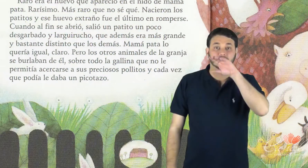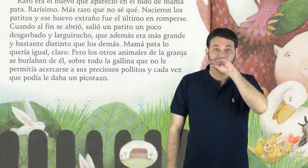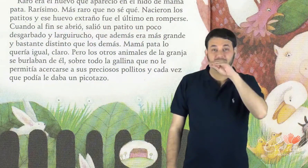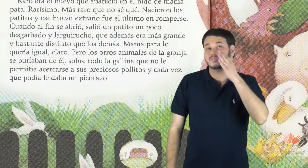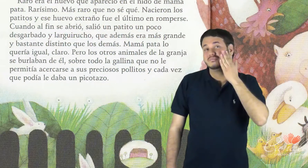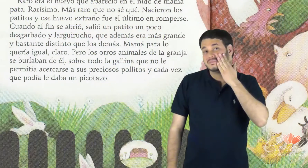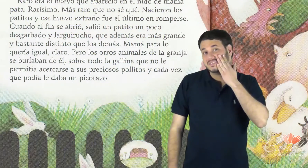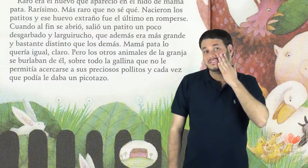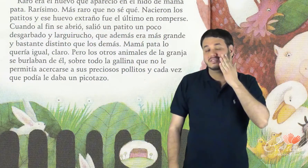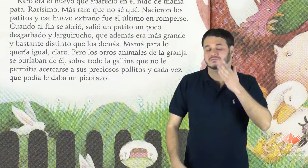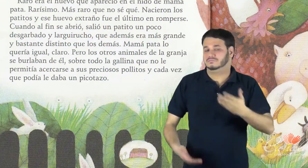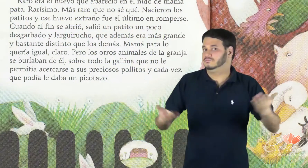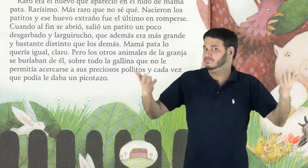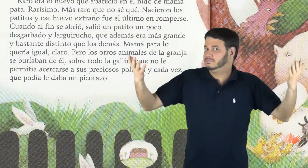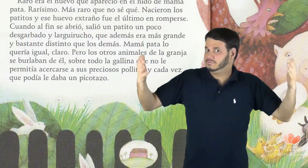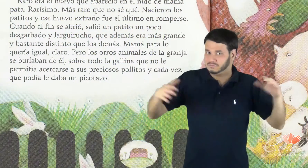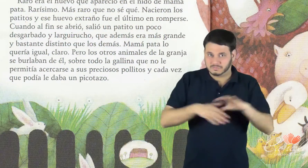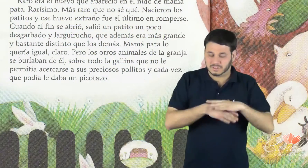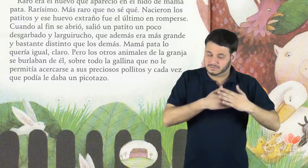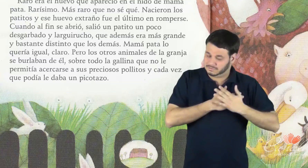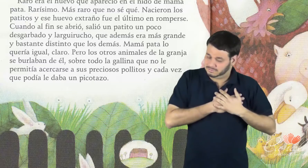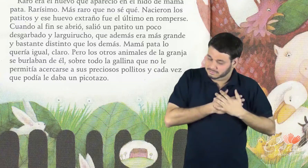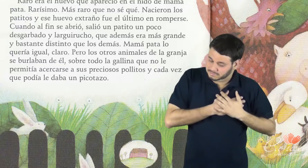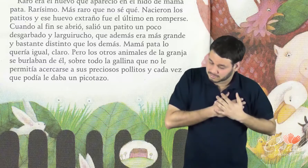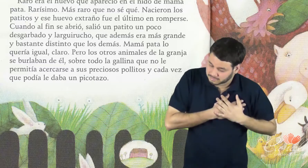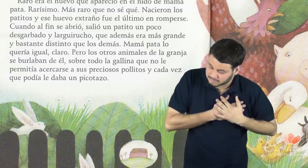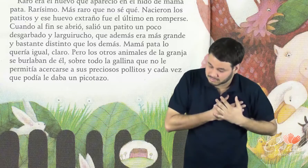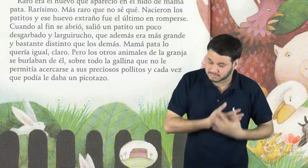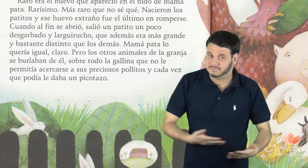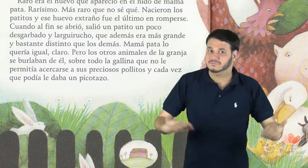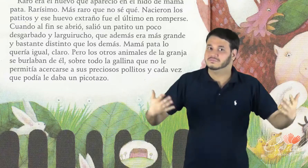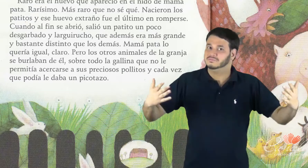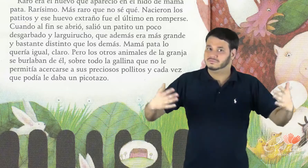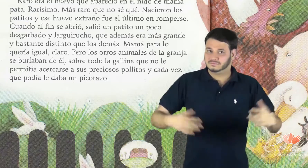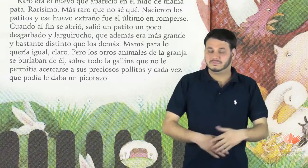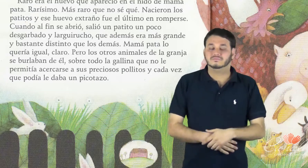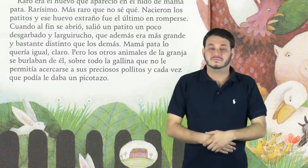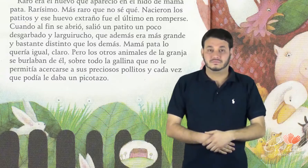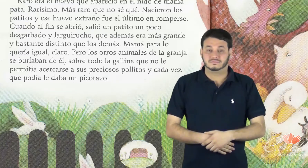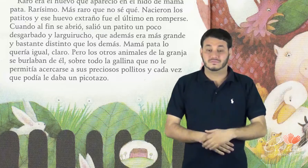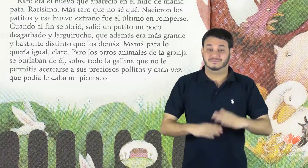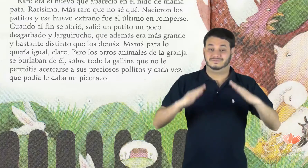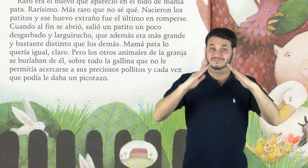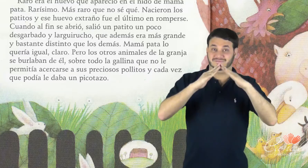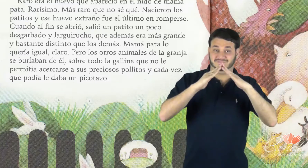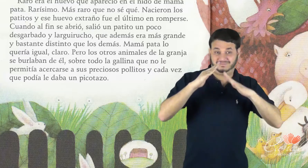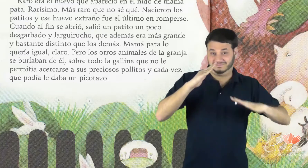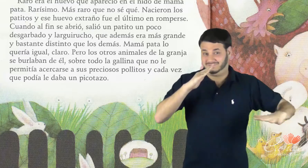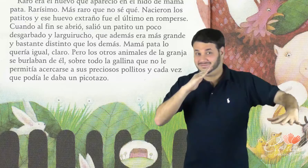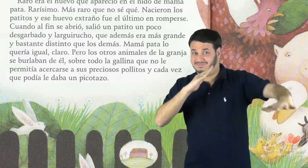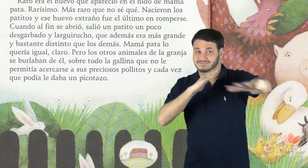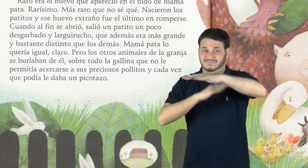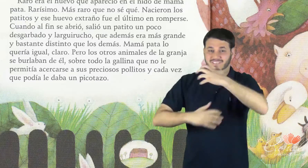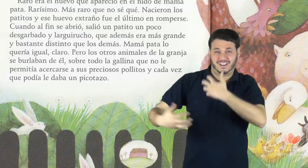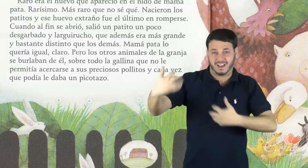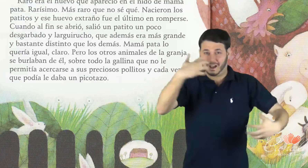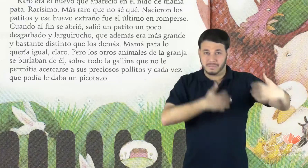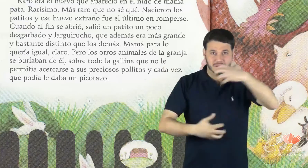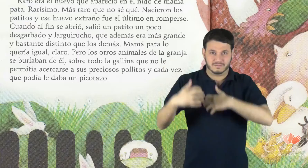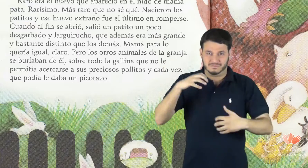mamá pata lo quería igual claro pero los otros animales de la granja se burlaban de